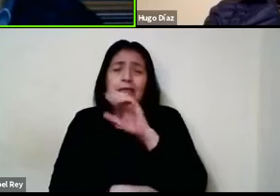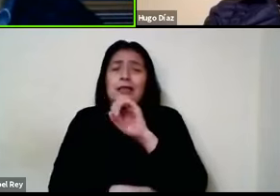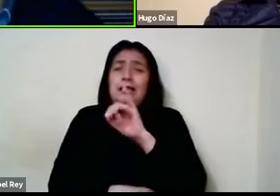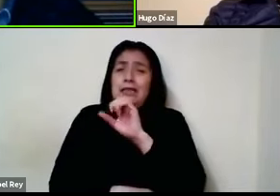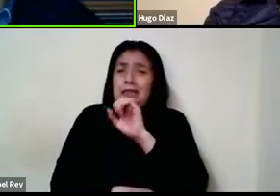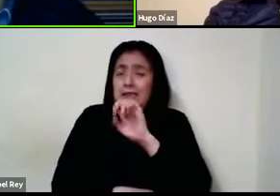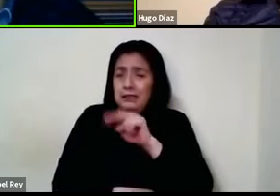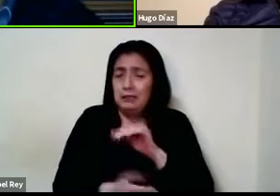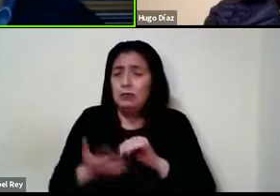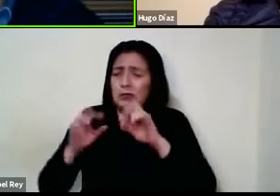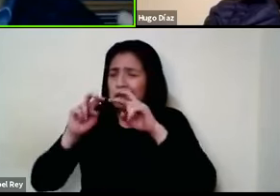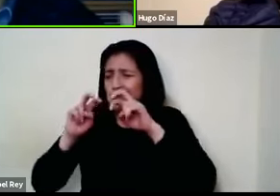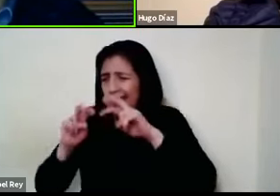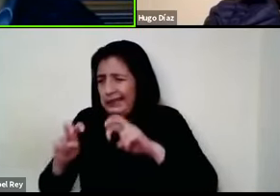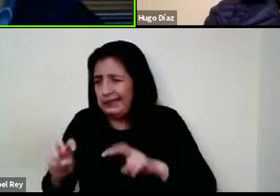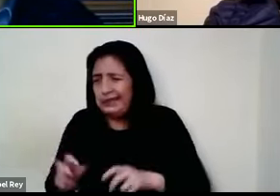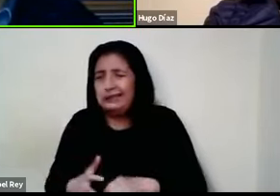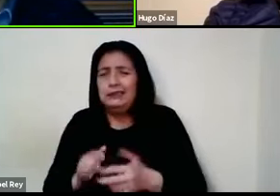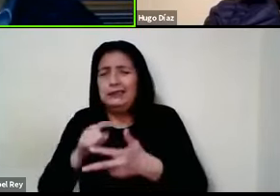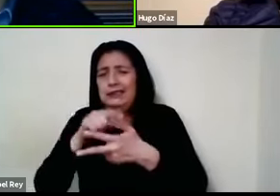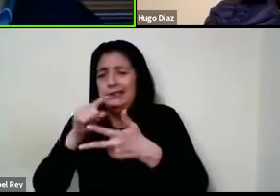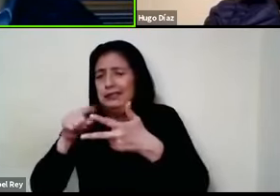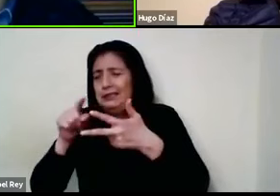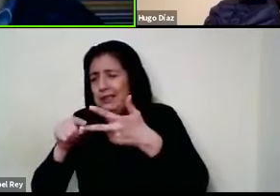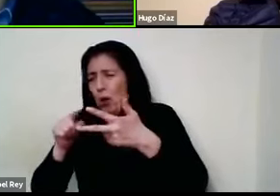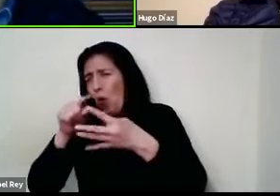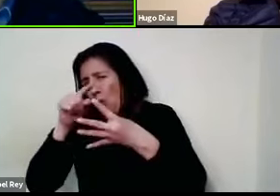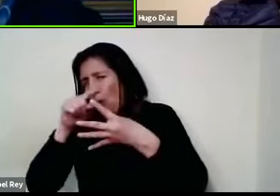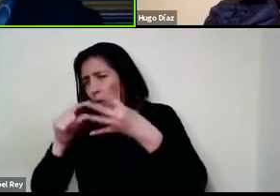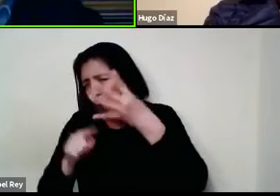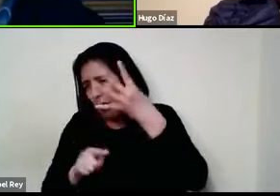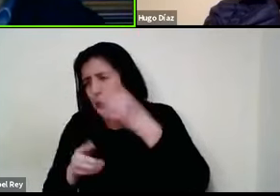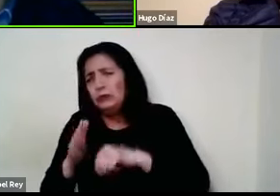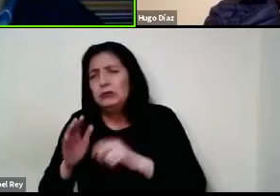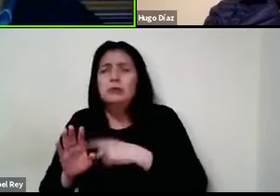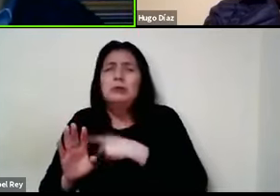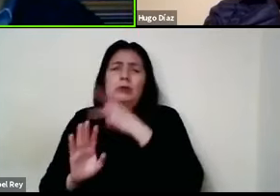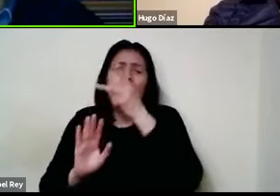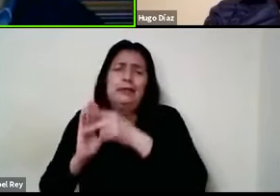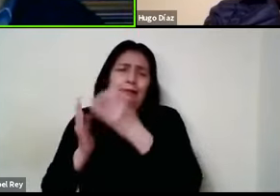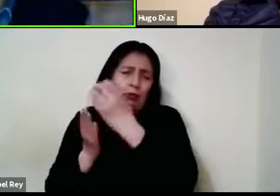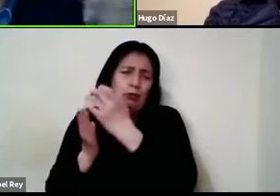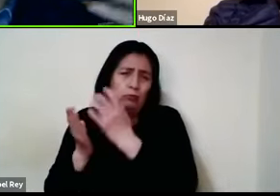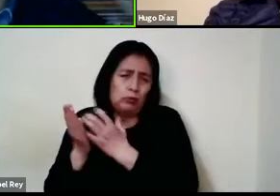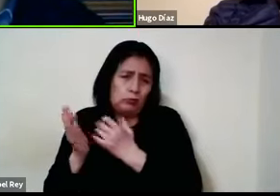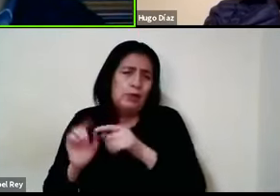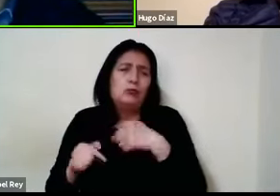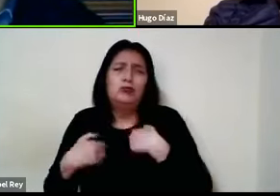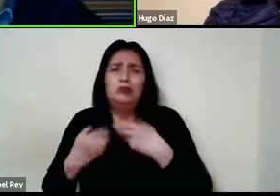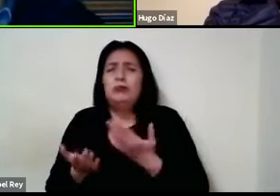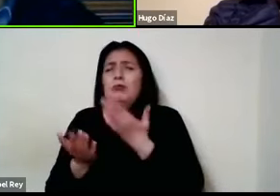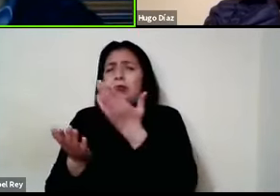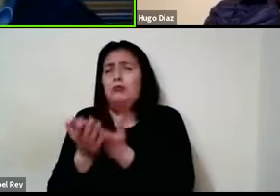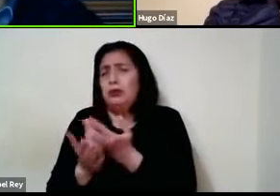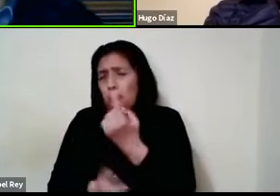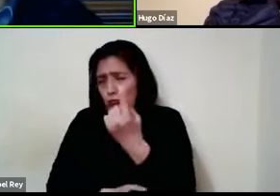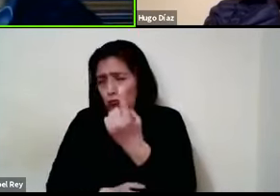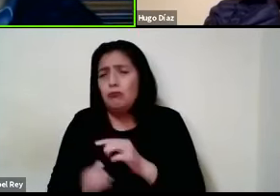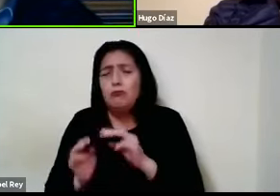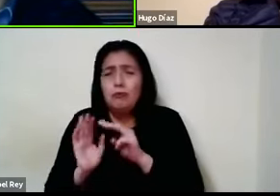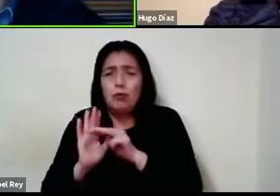con el análisis de 3 o 4 modelos de programación curricular. Nosotros hemos propuesto un modelo